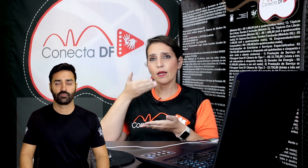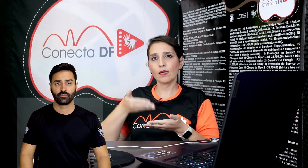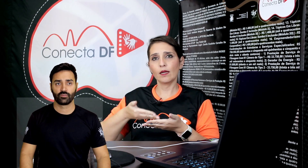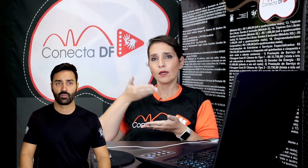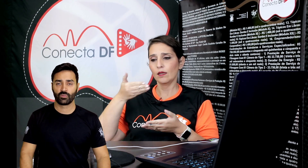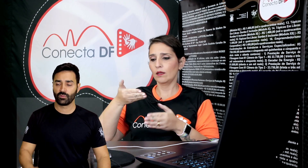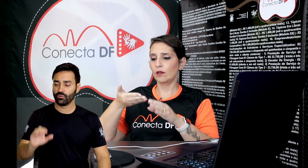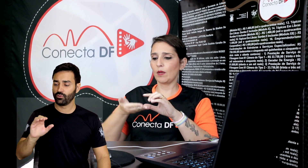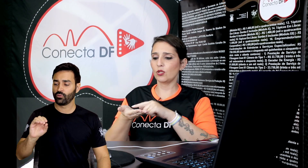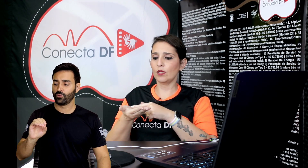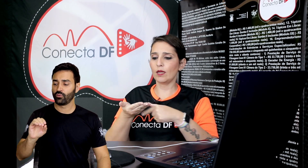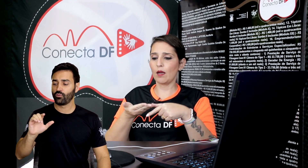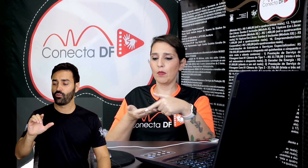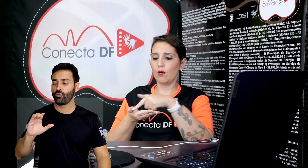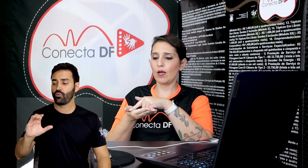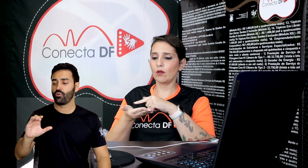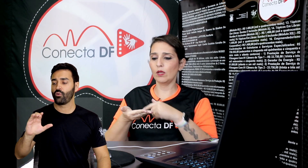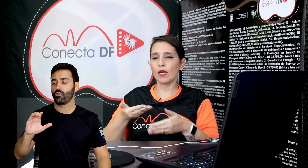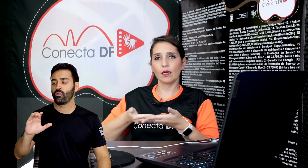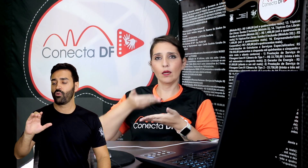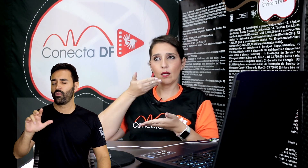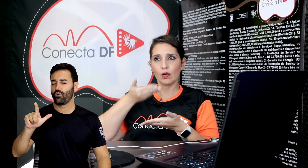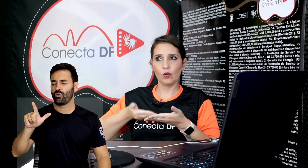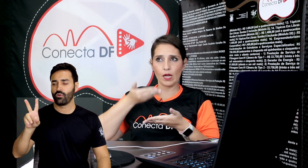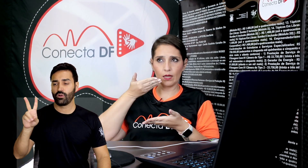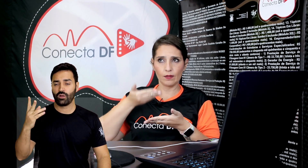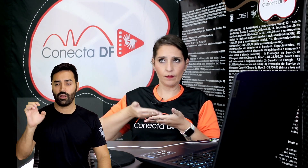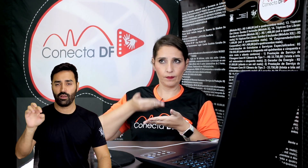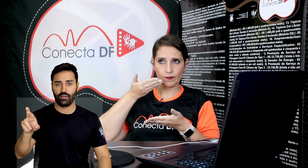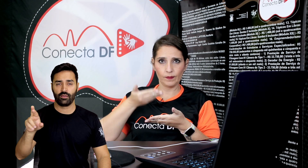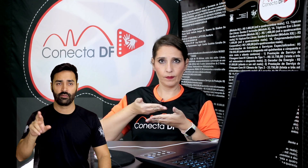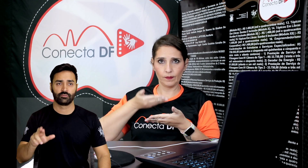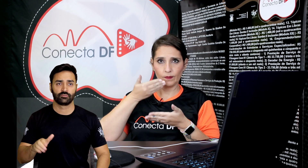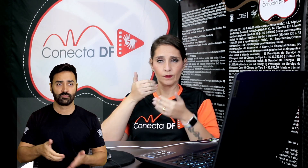colher... Imagina que a mão é a colher. Colher.